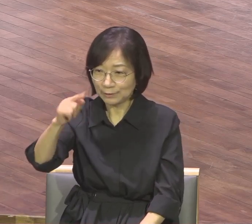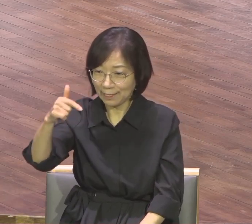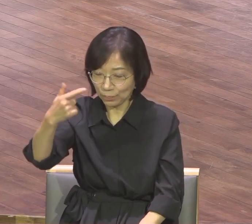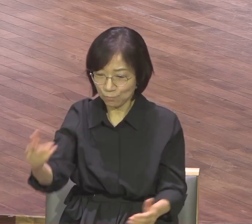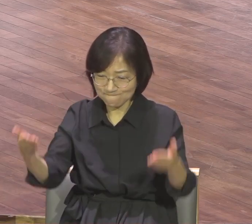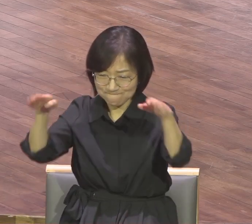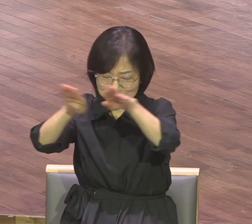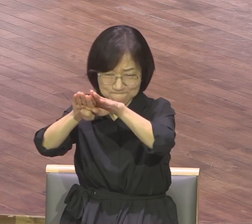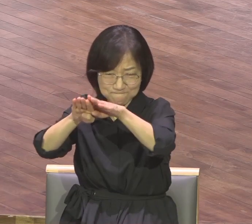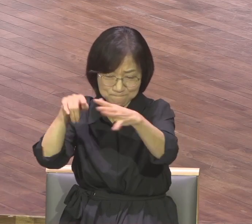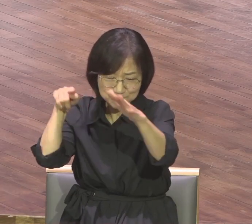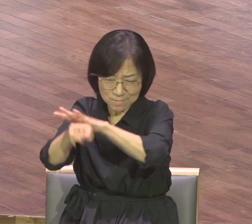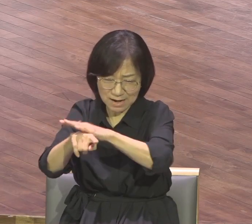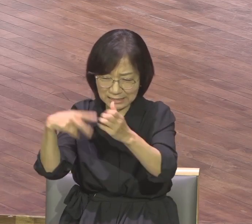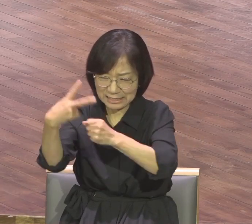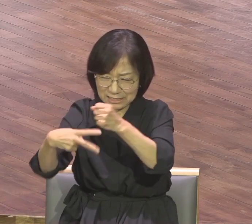최고